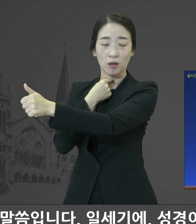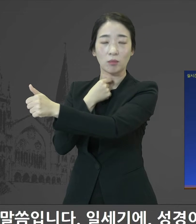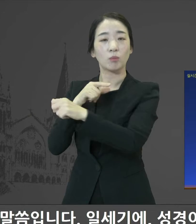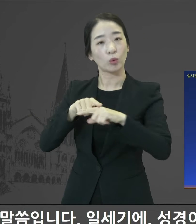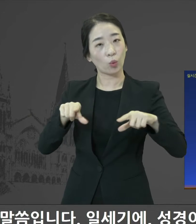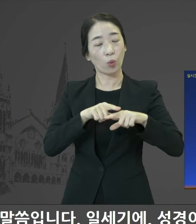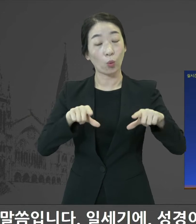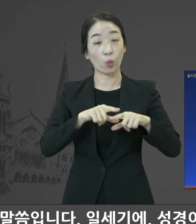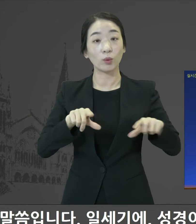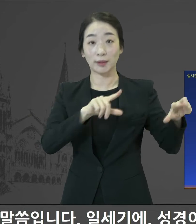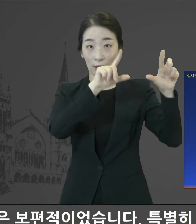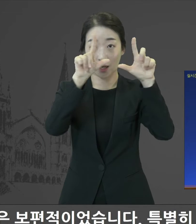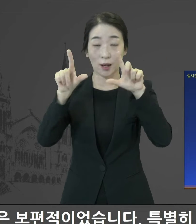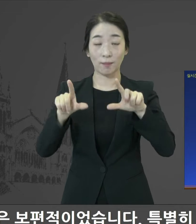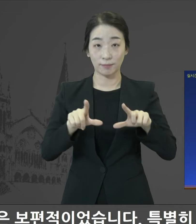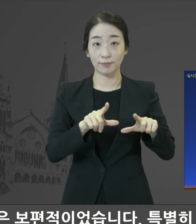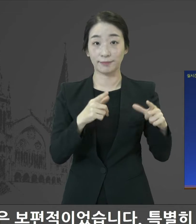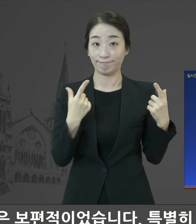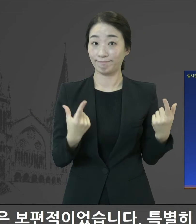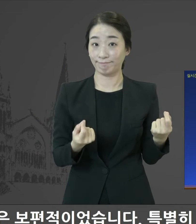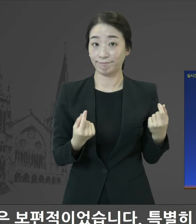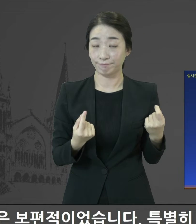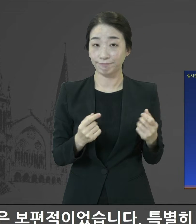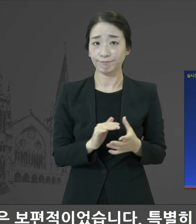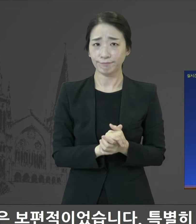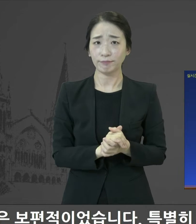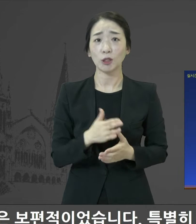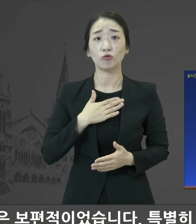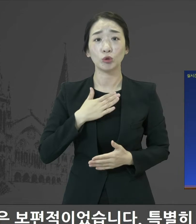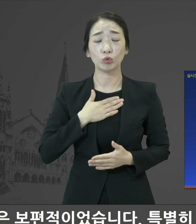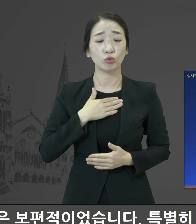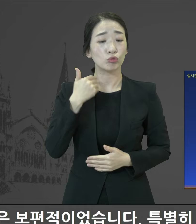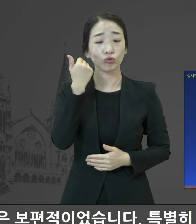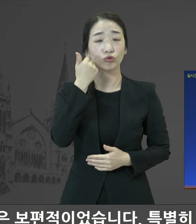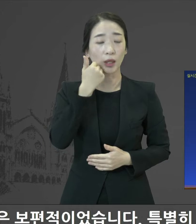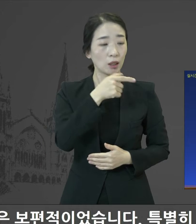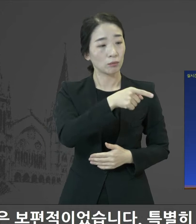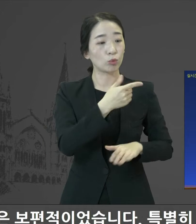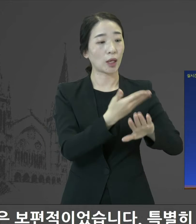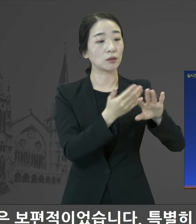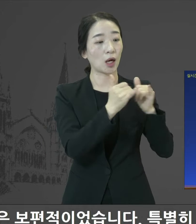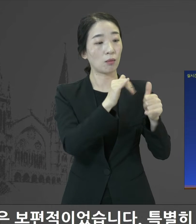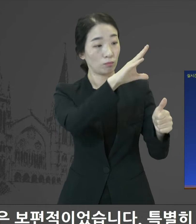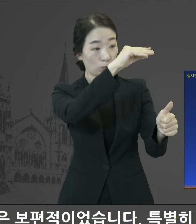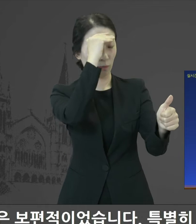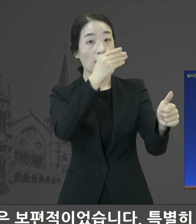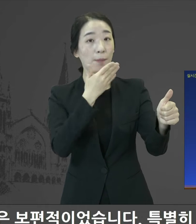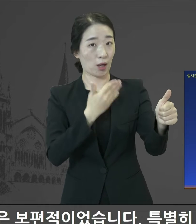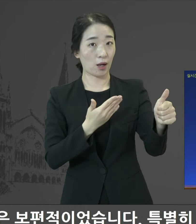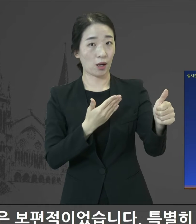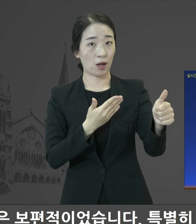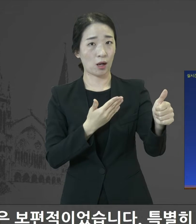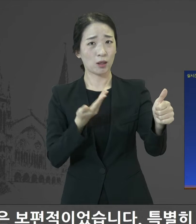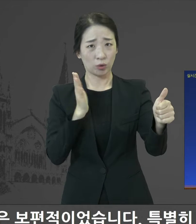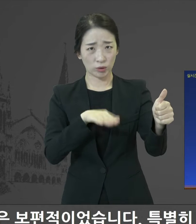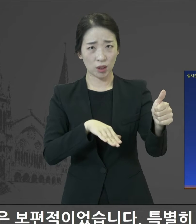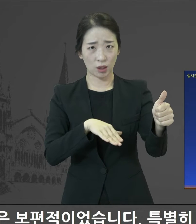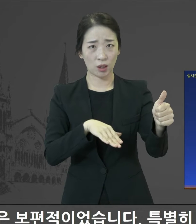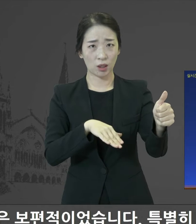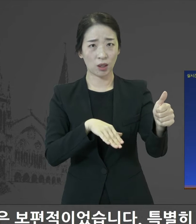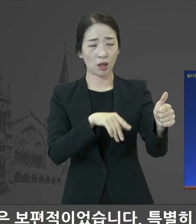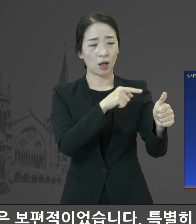우리도 누군가를 본받으려고 살아가죠. 그런데 요즘 우리가 누군가를 본받으려고 살아가는 모습을 보면 너무 구체적이지